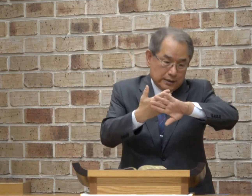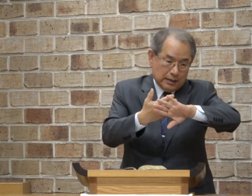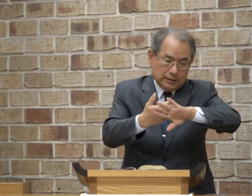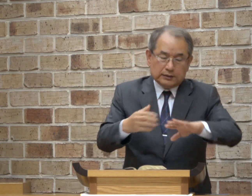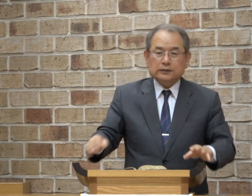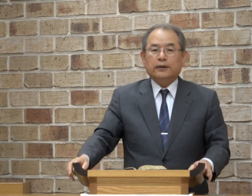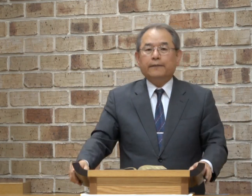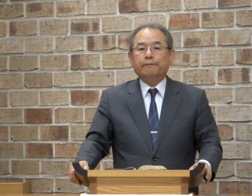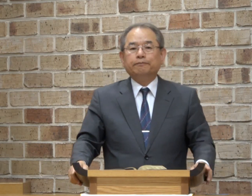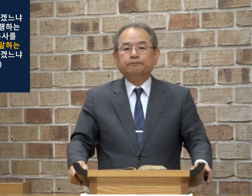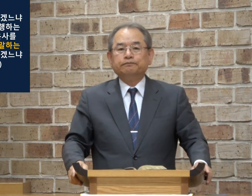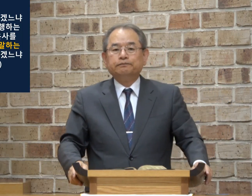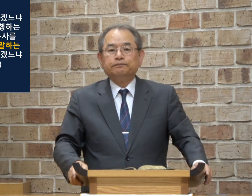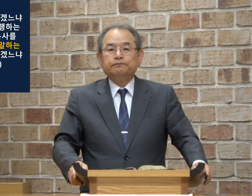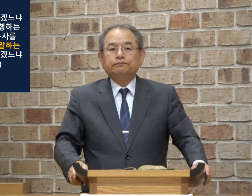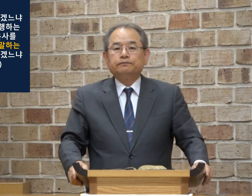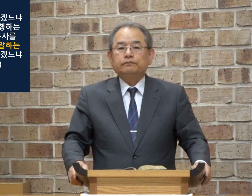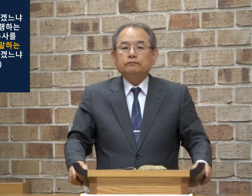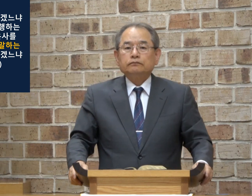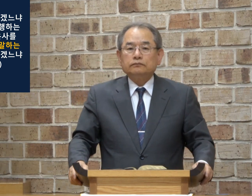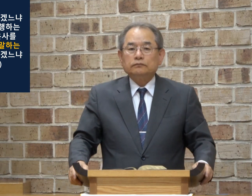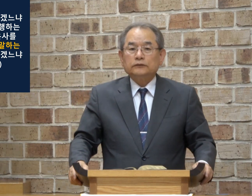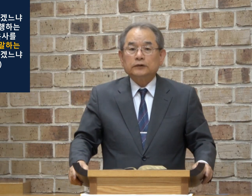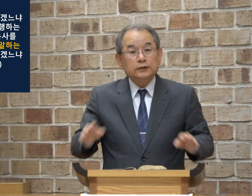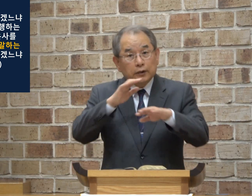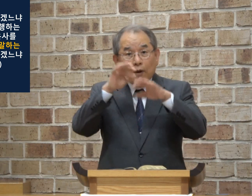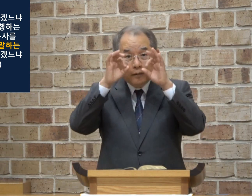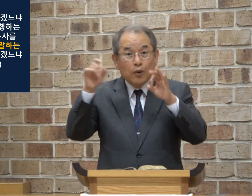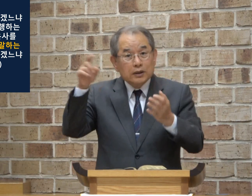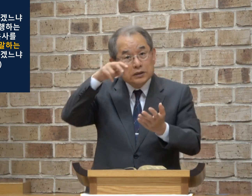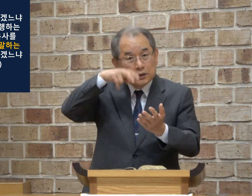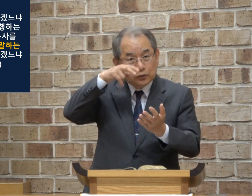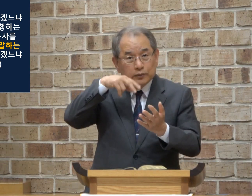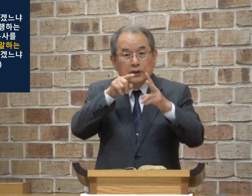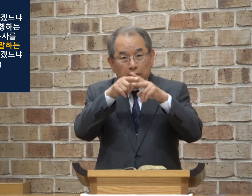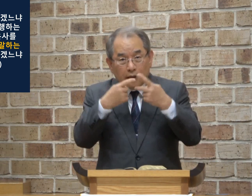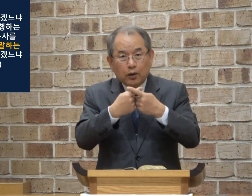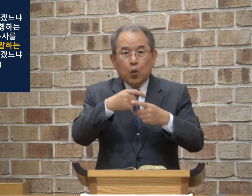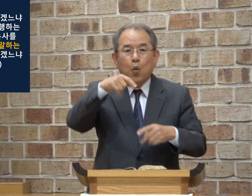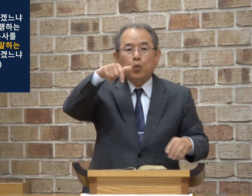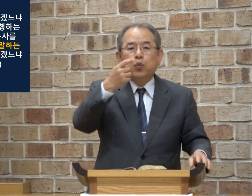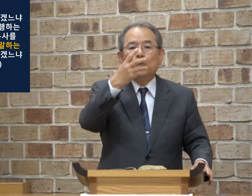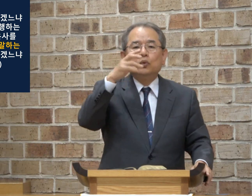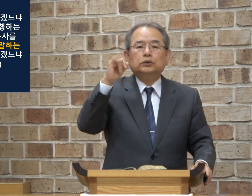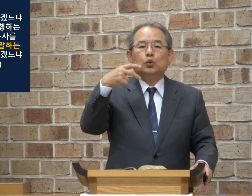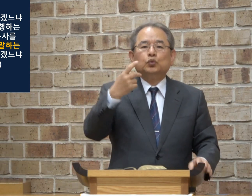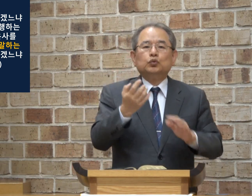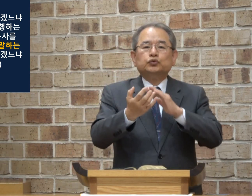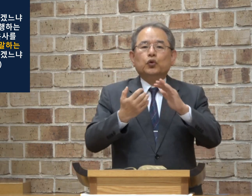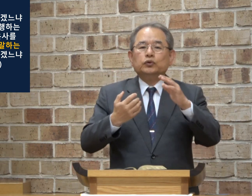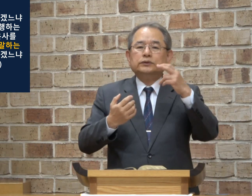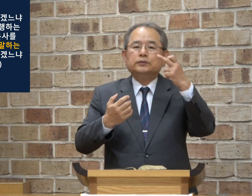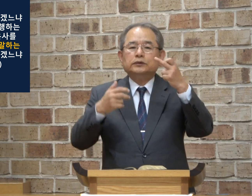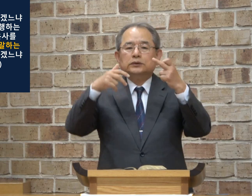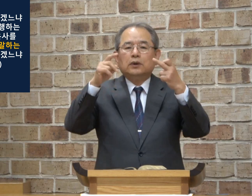방언의 은사가 있는 것과 없는 것과 구원은 별개의 문제입니다. 자, 읽어봅시다. 고린도전서